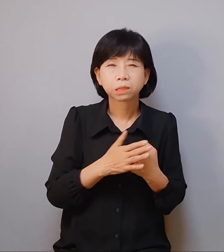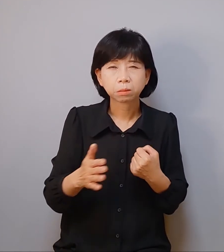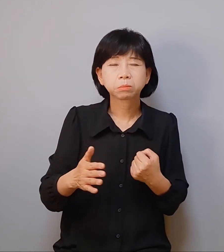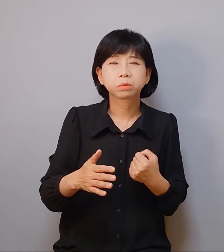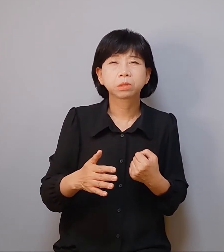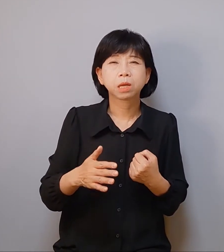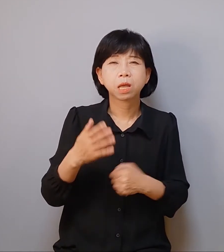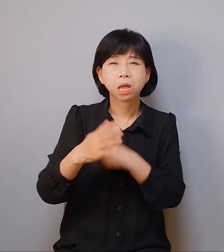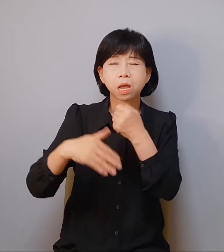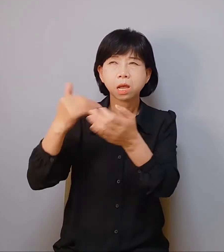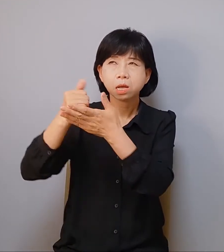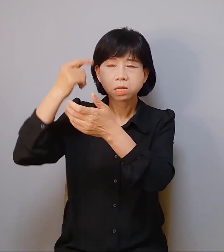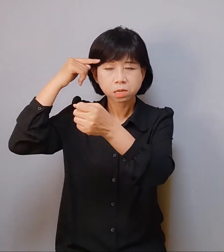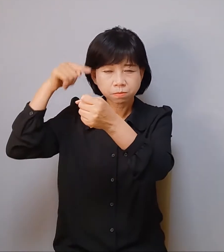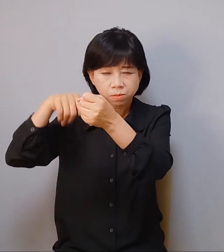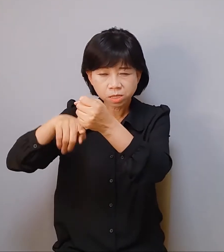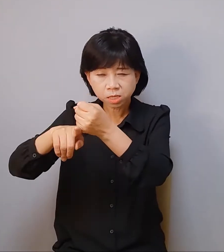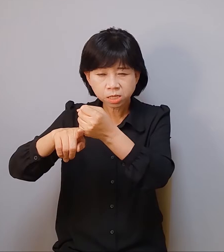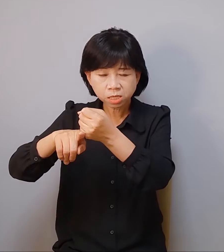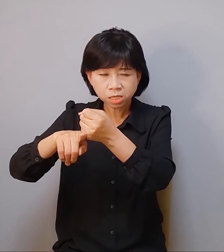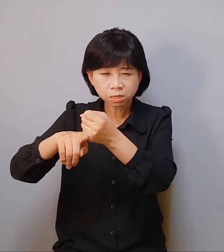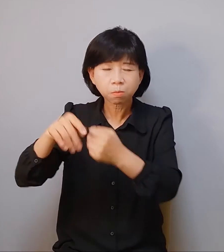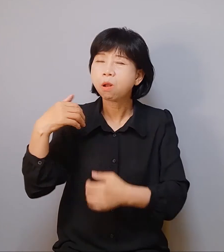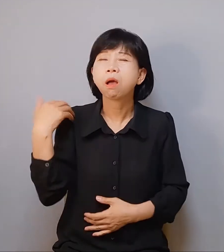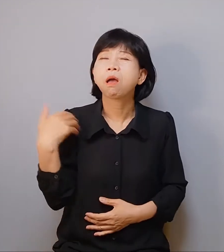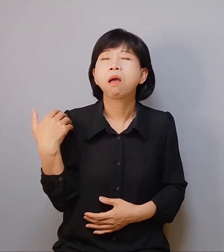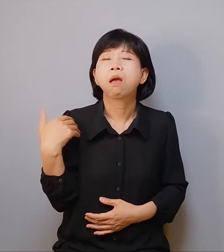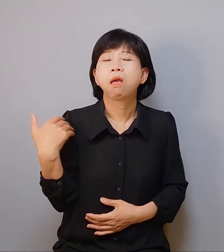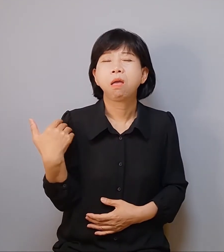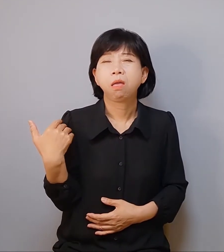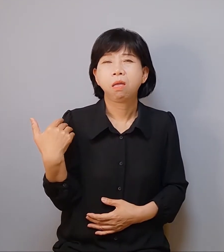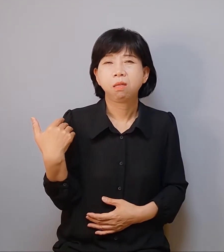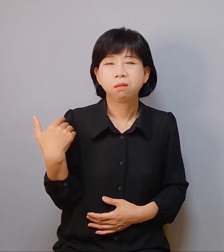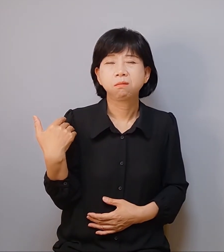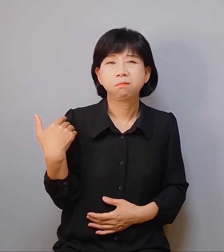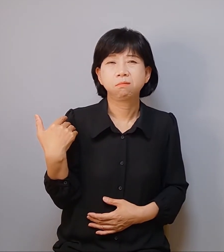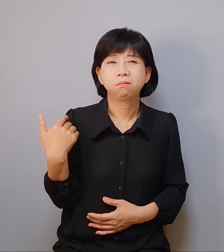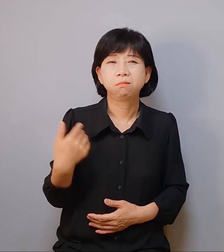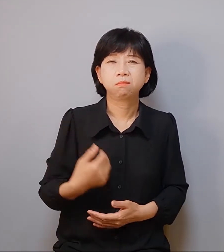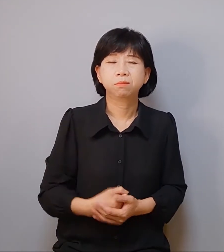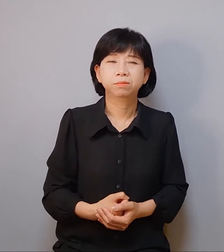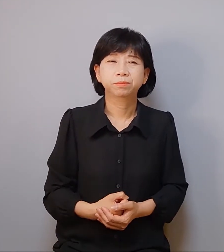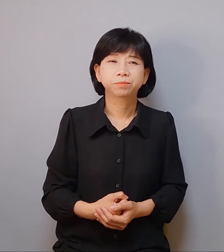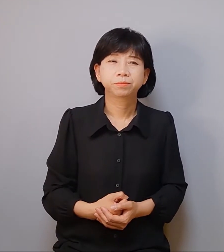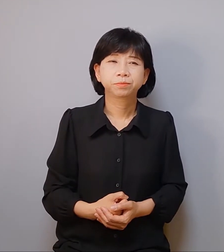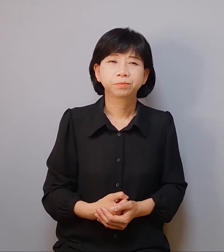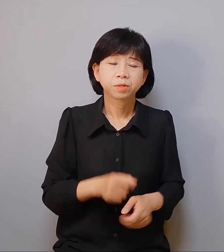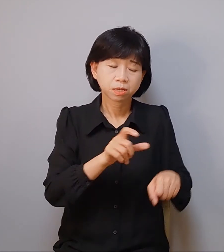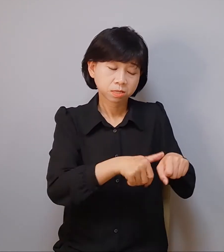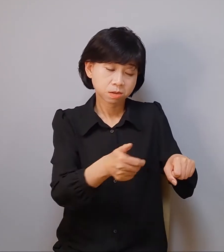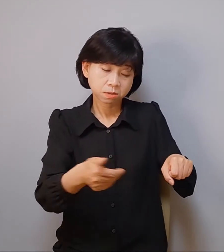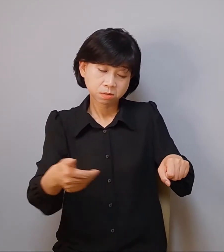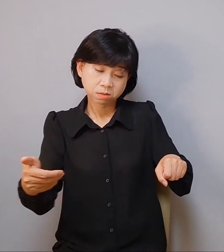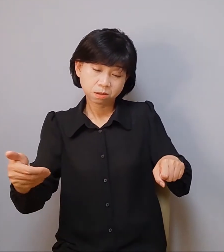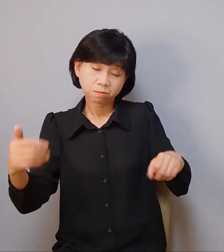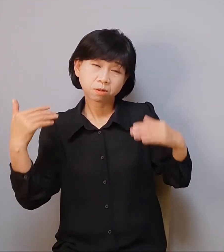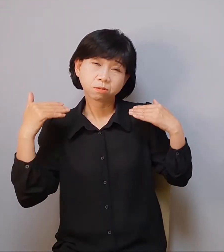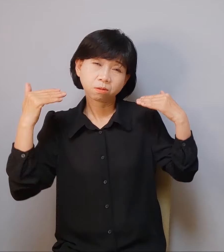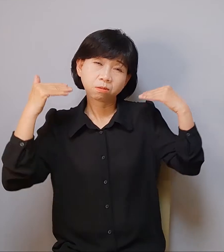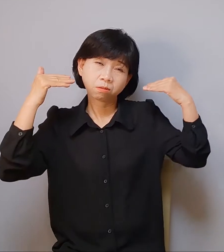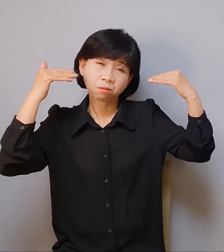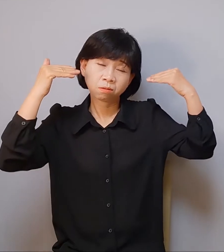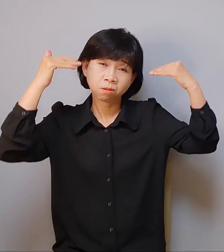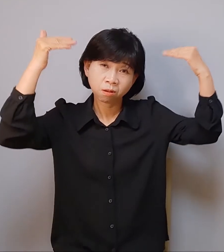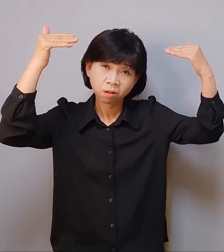없겠지요. 보세요. 마침내 그런데 변화가 일어나기 시작합니다. 어떤 변화일까요?